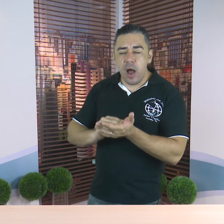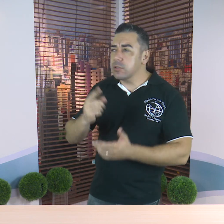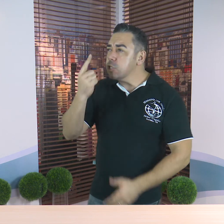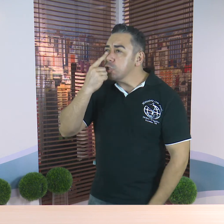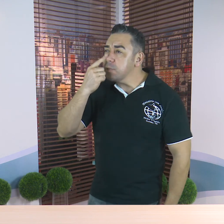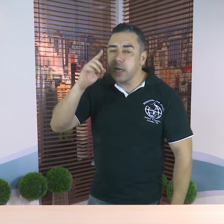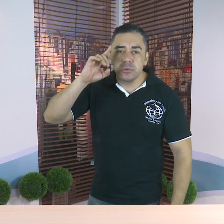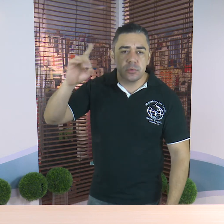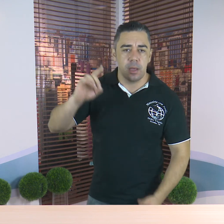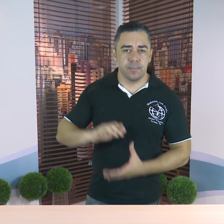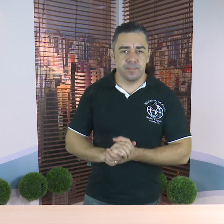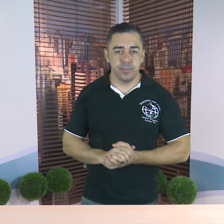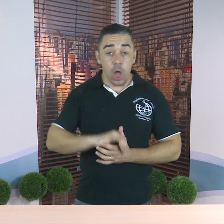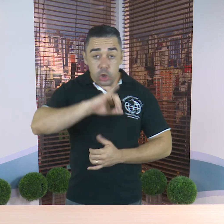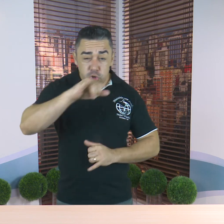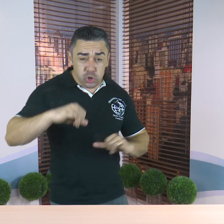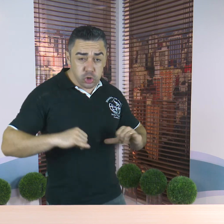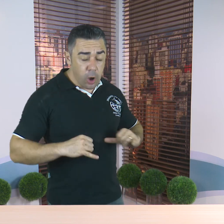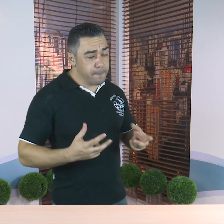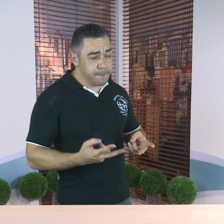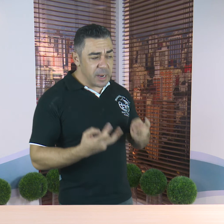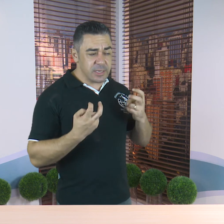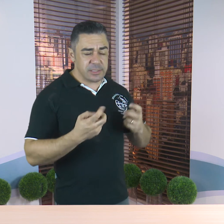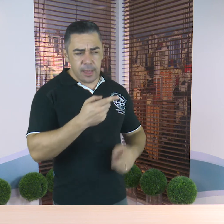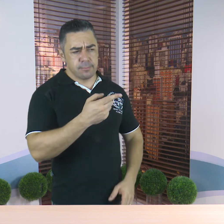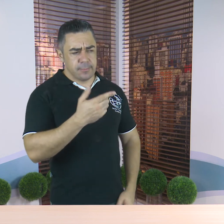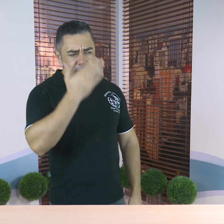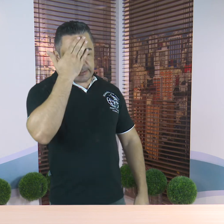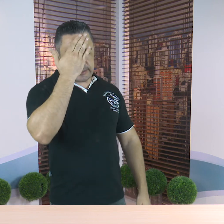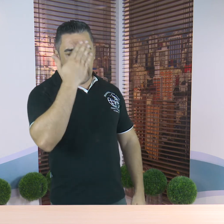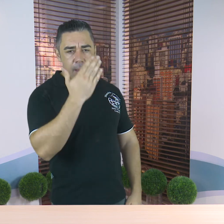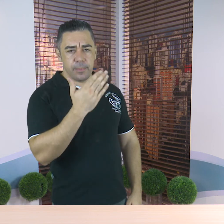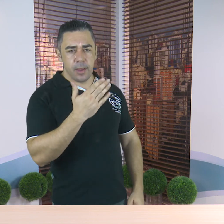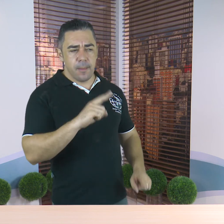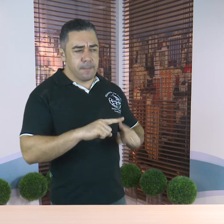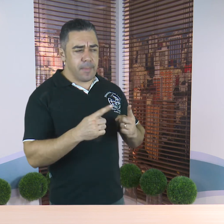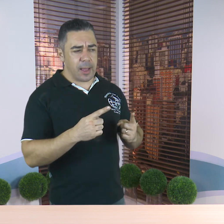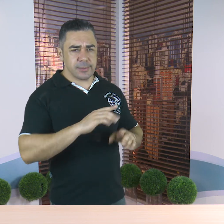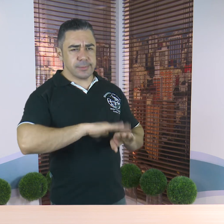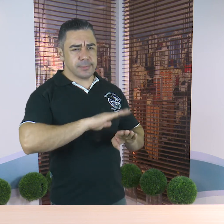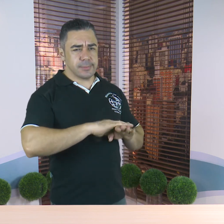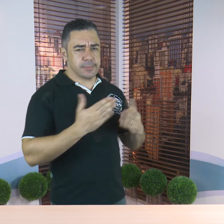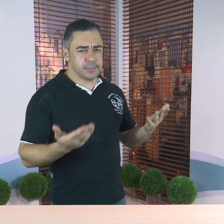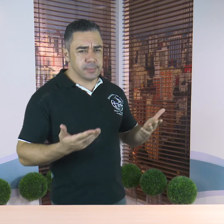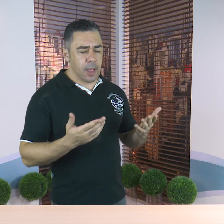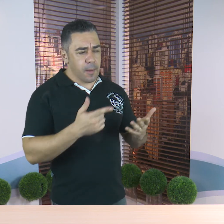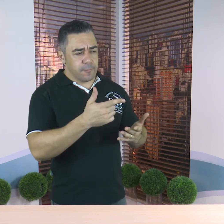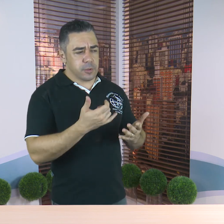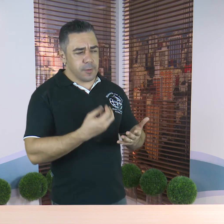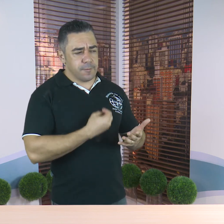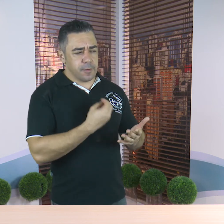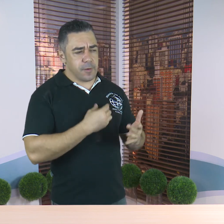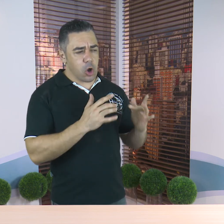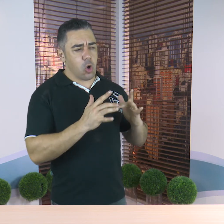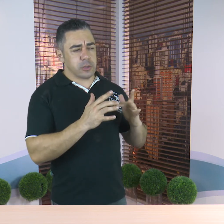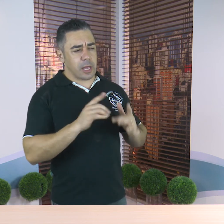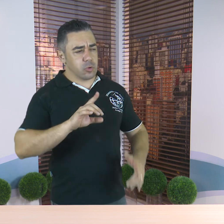se enfurece contra essa sabedoria secularizada, que perdeu o contato com as vivas realidades